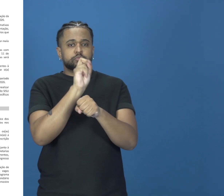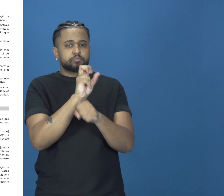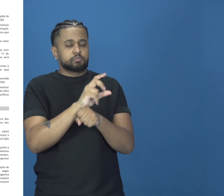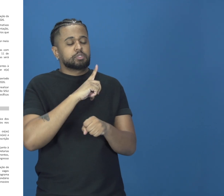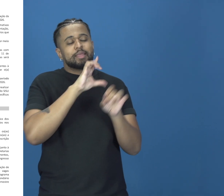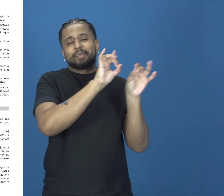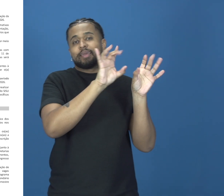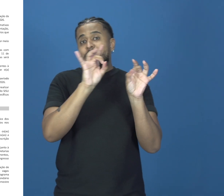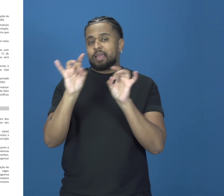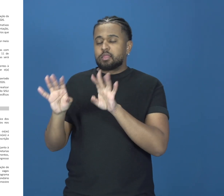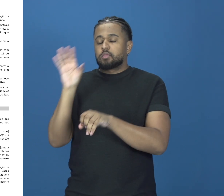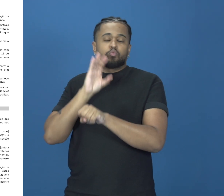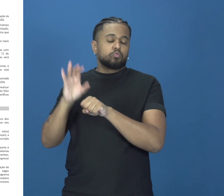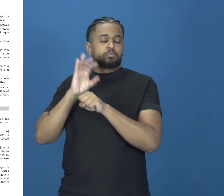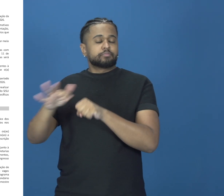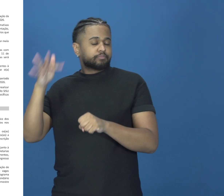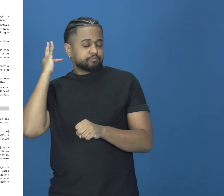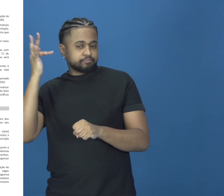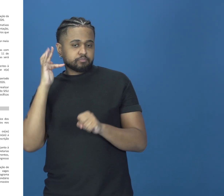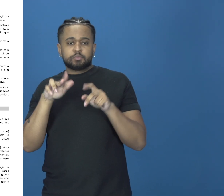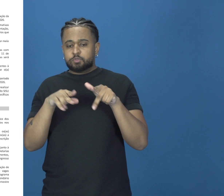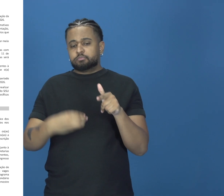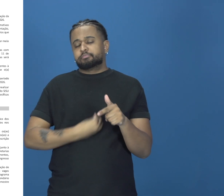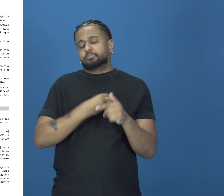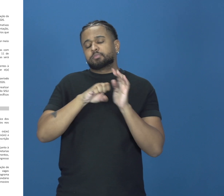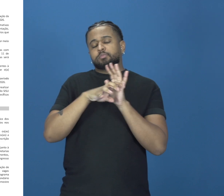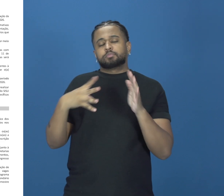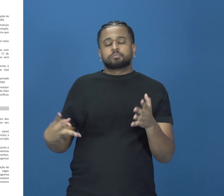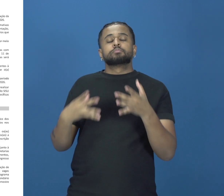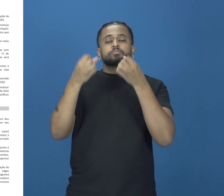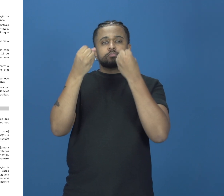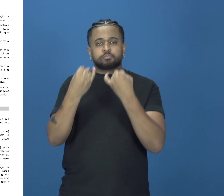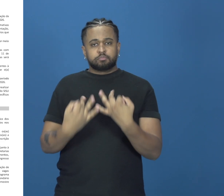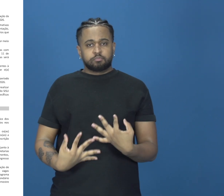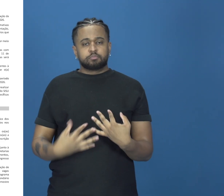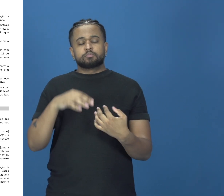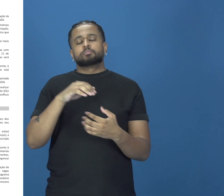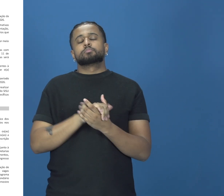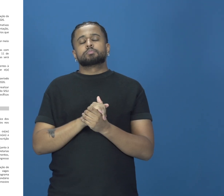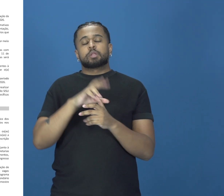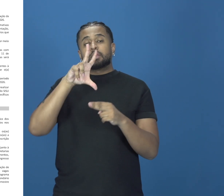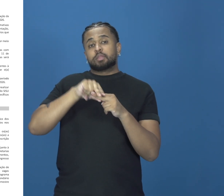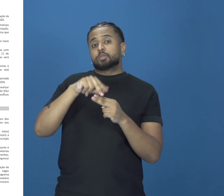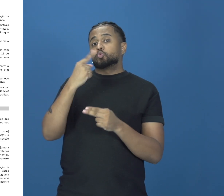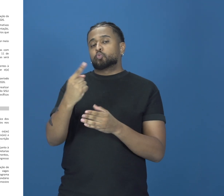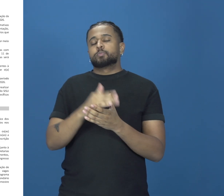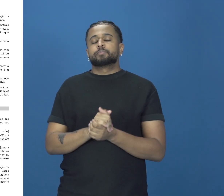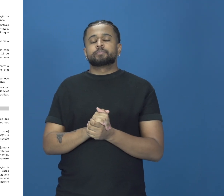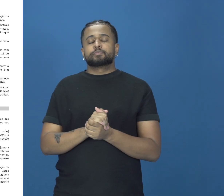ofertadas em cada curso de graduação, conforme presente edital e cronograma elencado no anexo